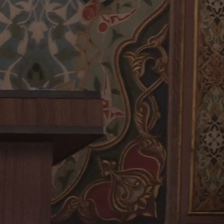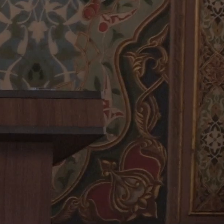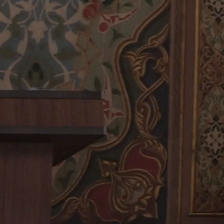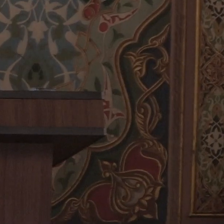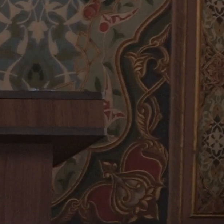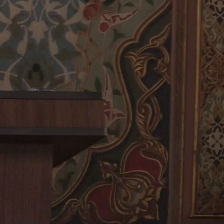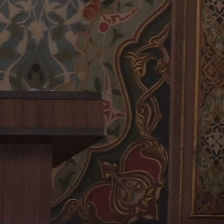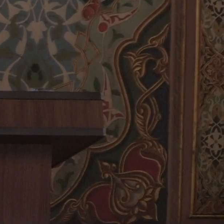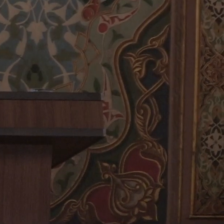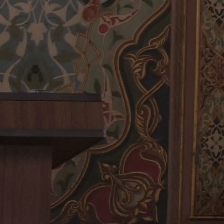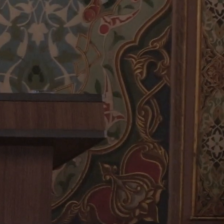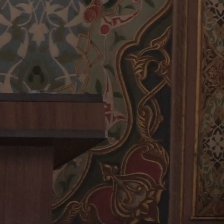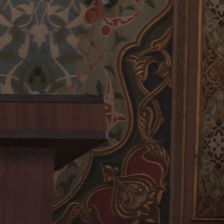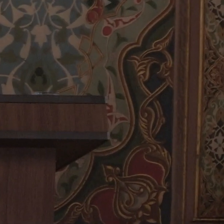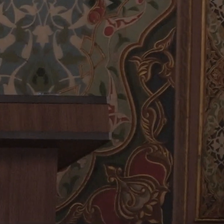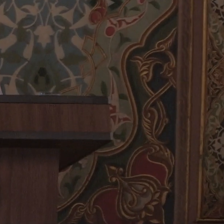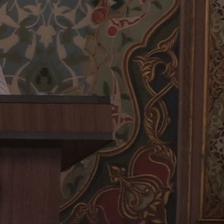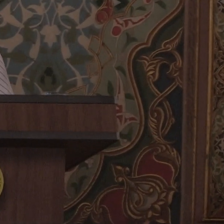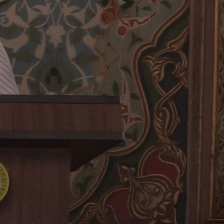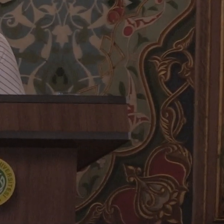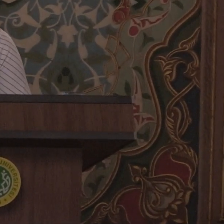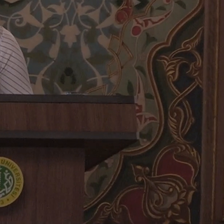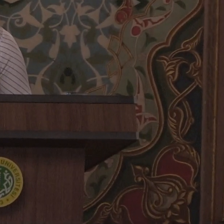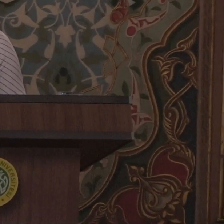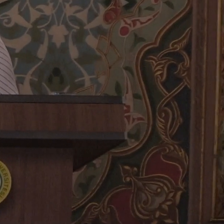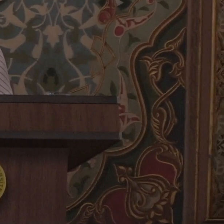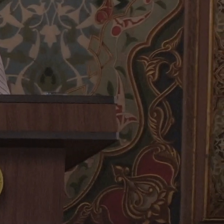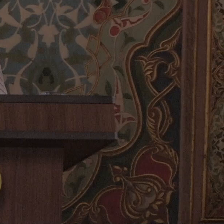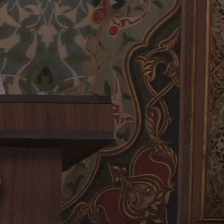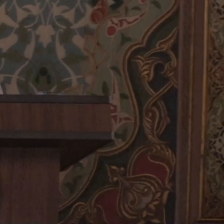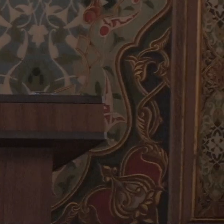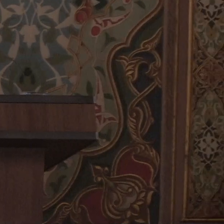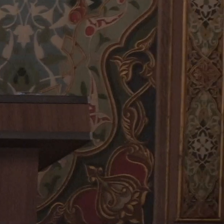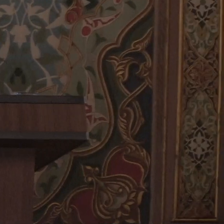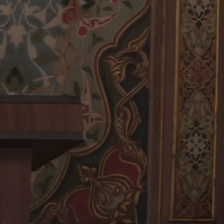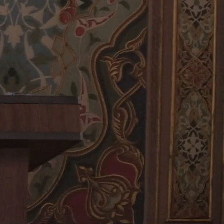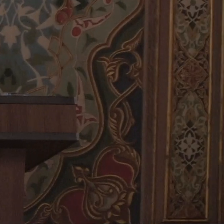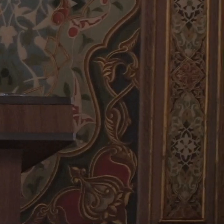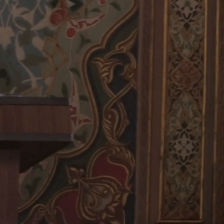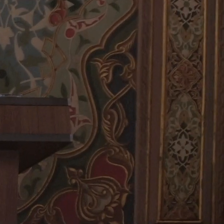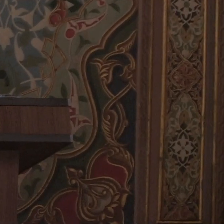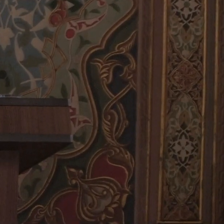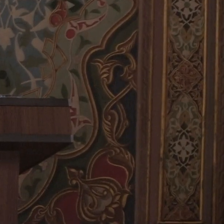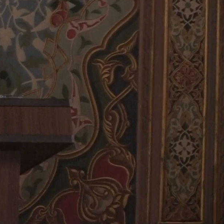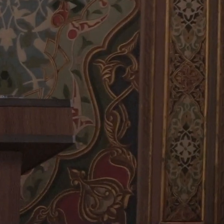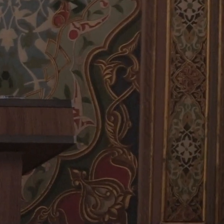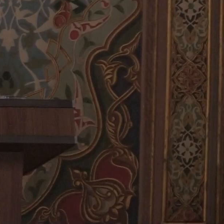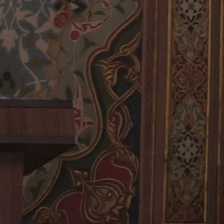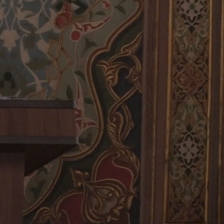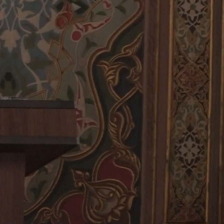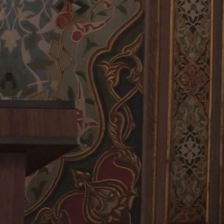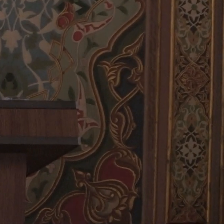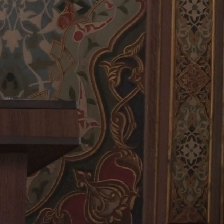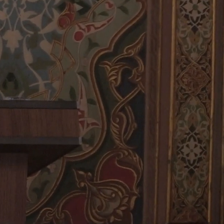saçlı ve siyah beyaz giyinmiş birisiyim. Bu tanıtımların ardından sizleri ilk